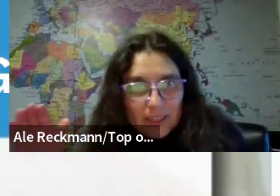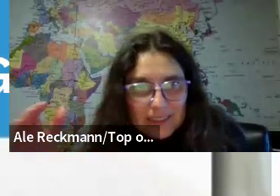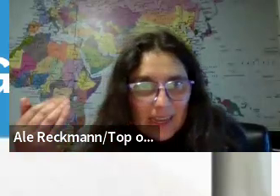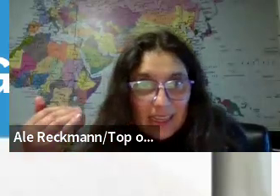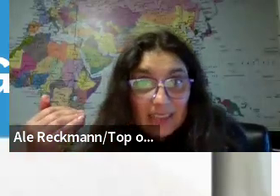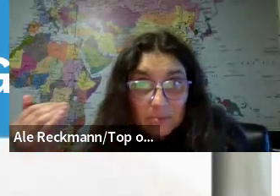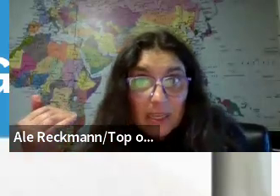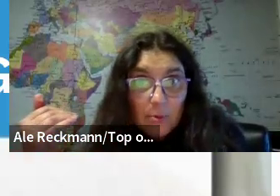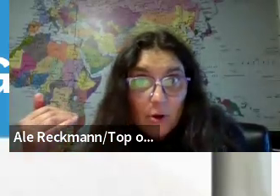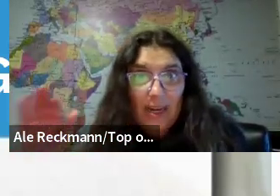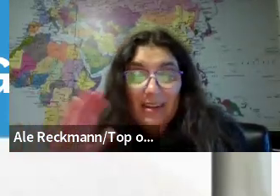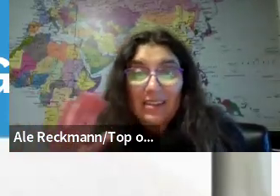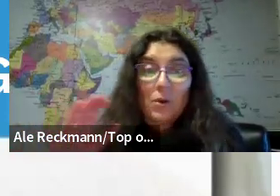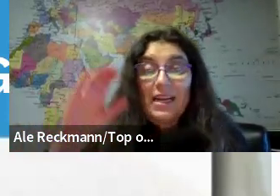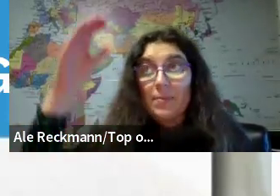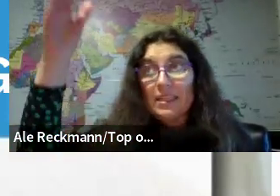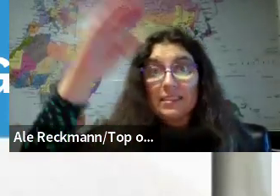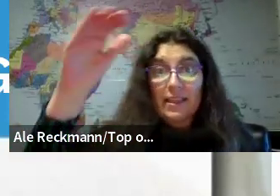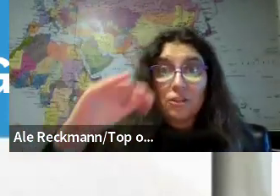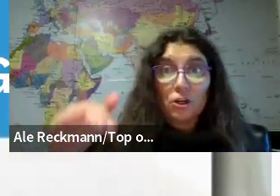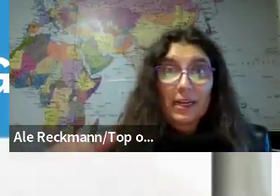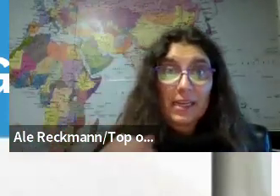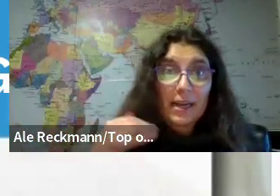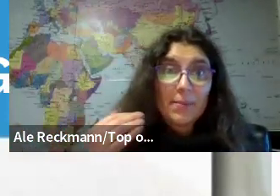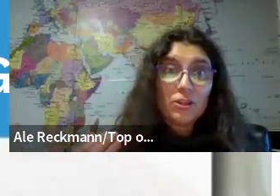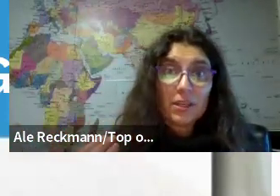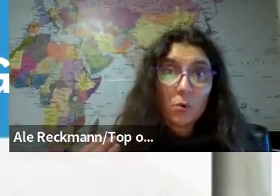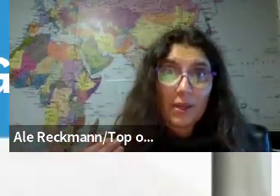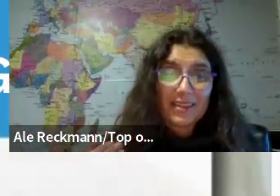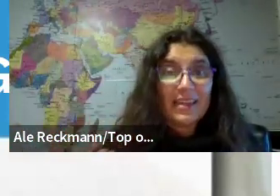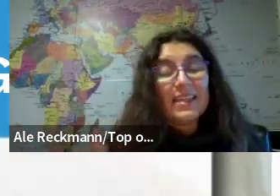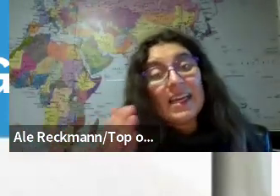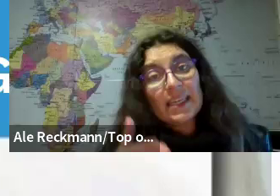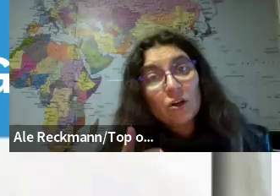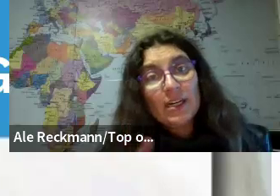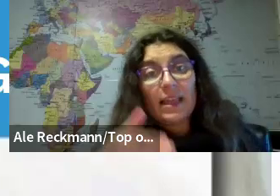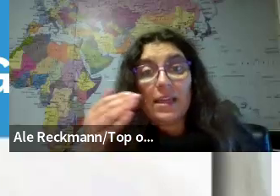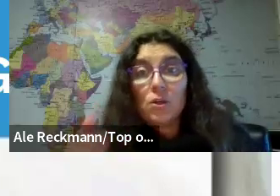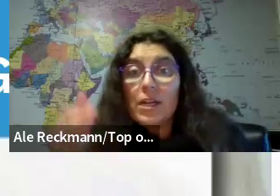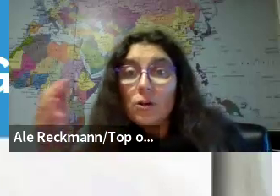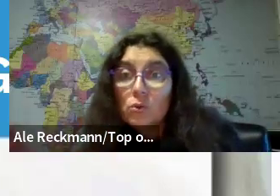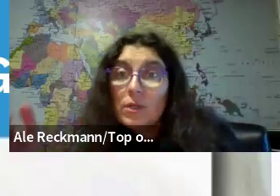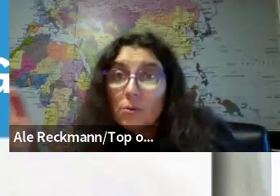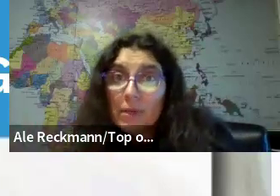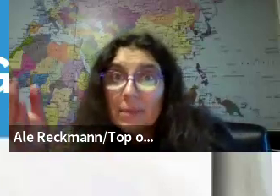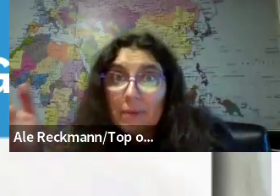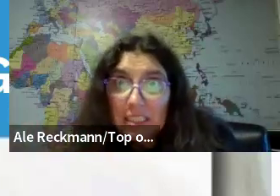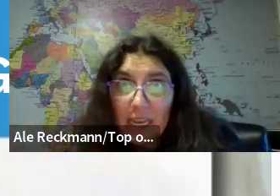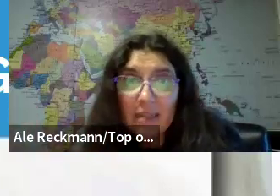Lo que sea que vayamos a buscar. ¿Cuál es la dependencia dentro del organigrama donde se encuentra? ¿En qué jornada? ¿Es diurna, nocturna, completa, es